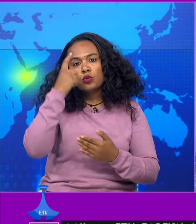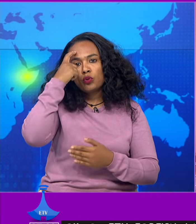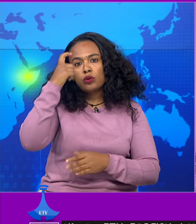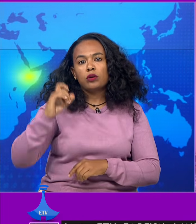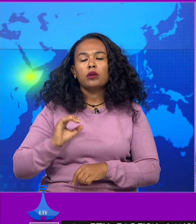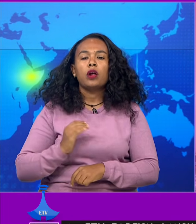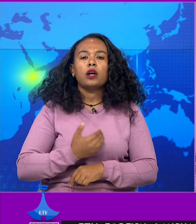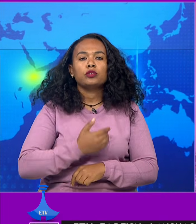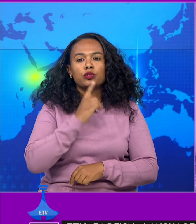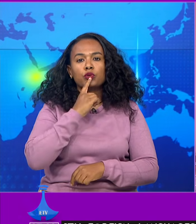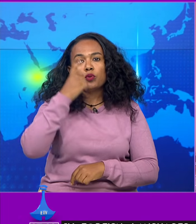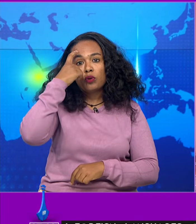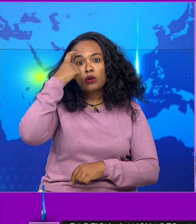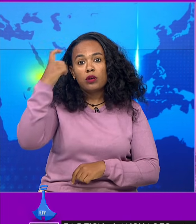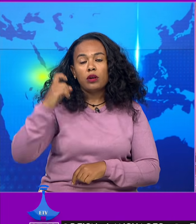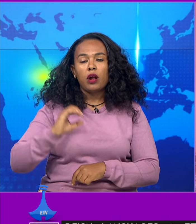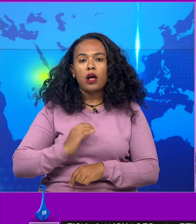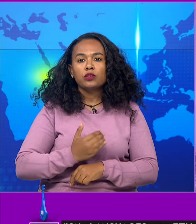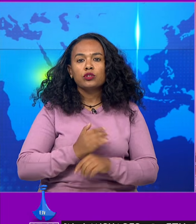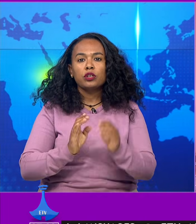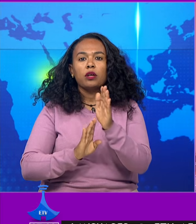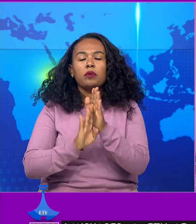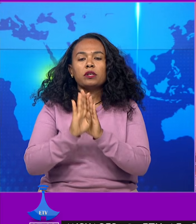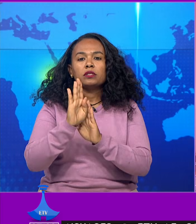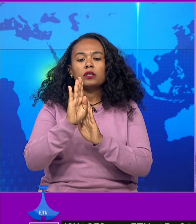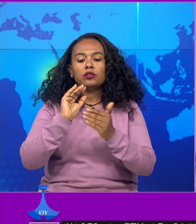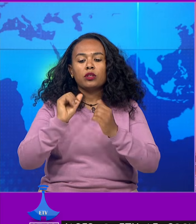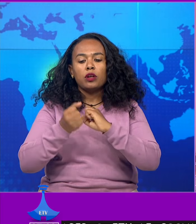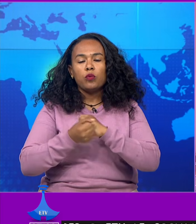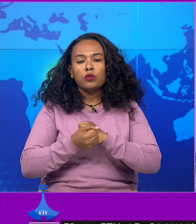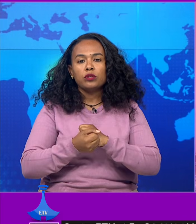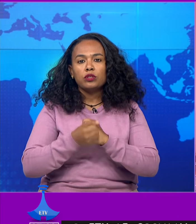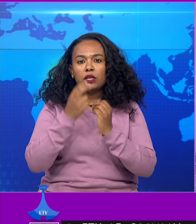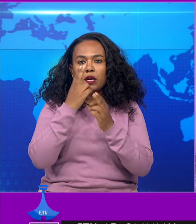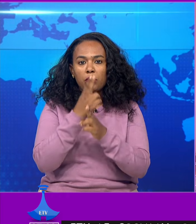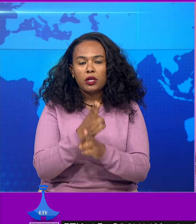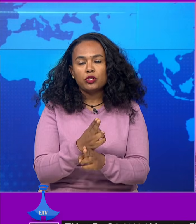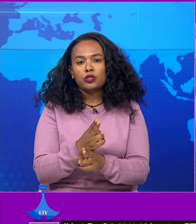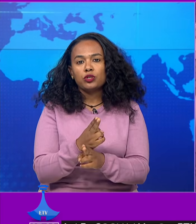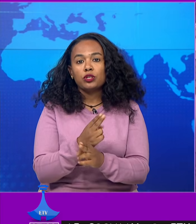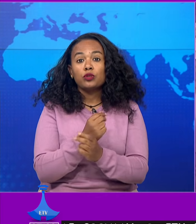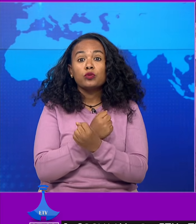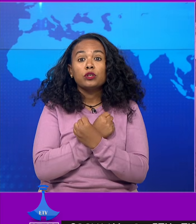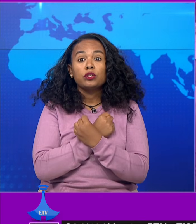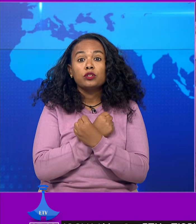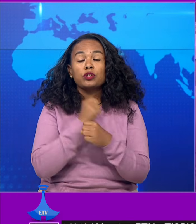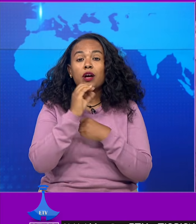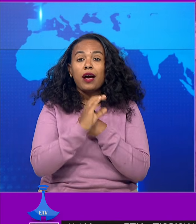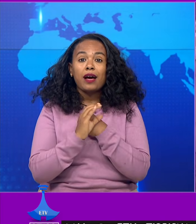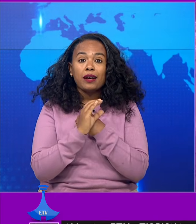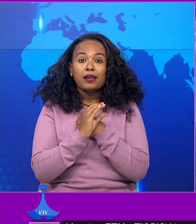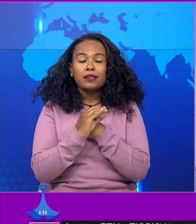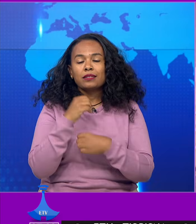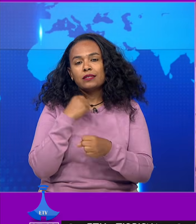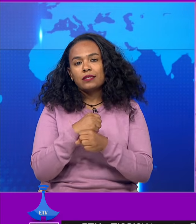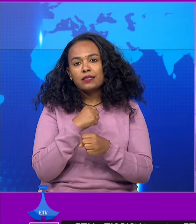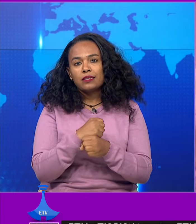ነው። ራዕያችን የበለጸገች፣ የተለወጠች፣ የተከበረች፣ የተወደደች ሀገር